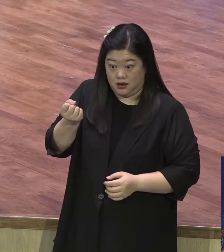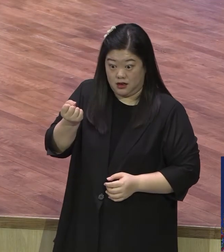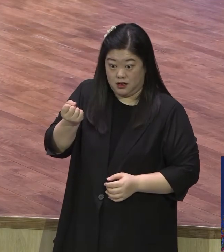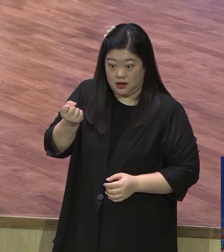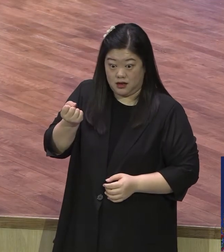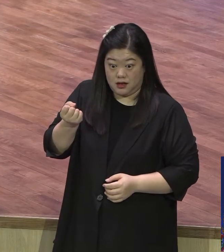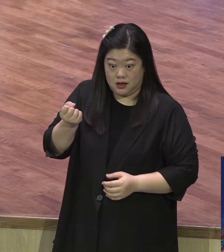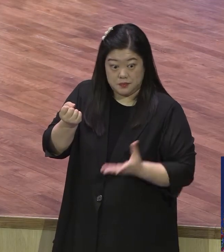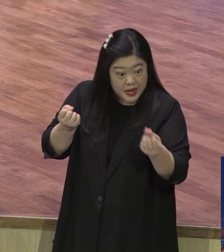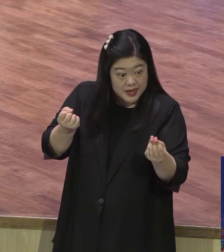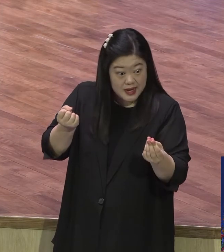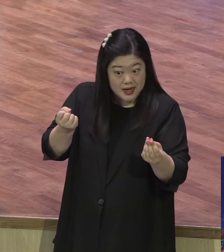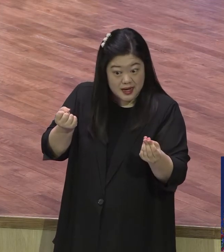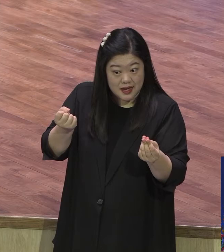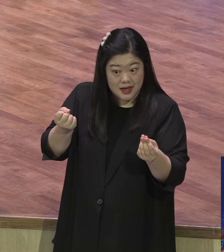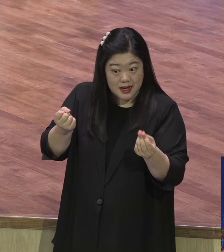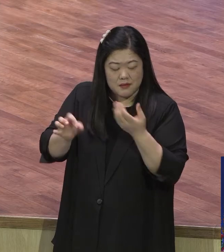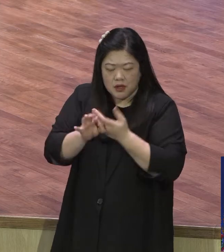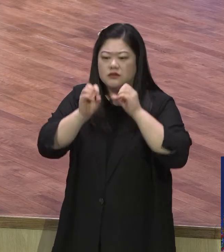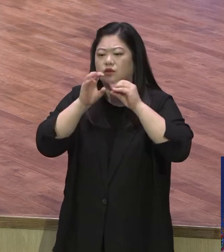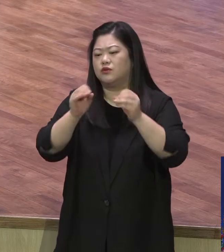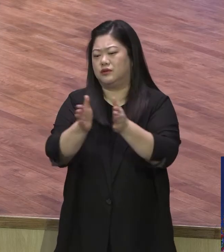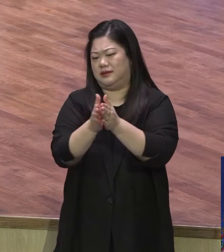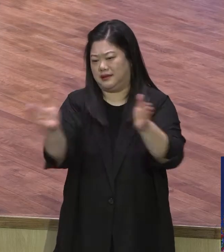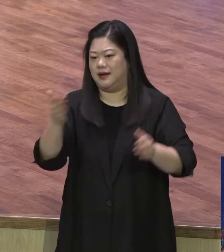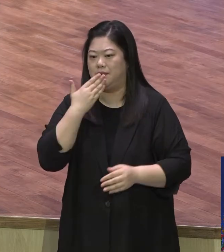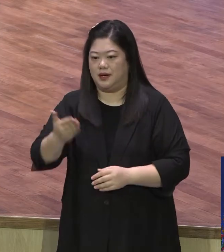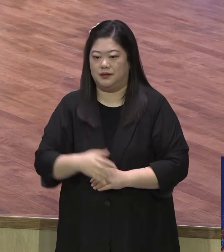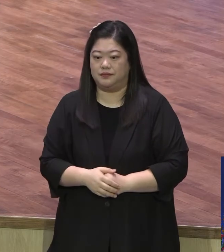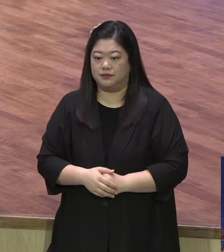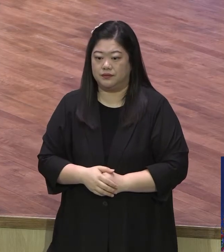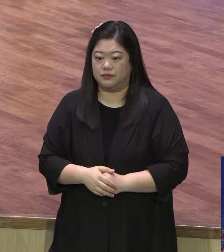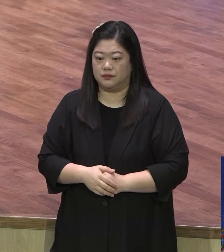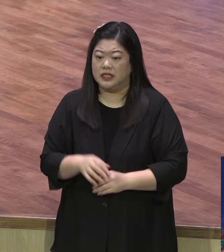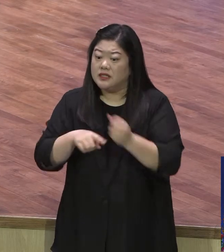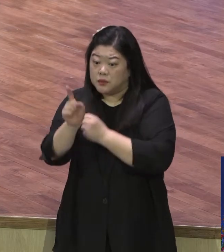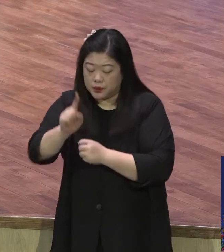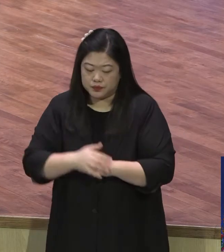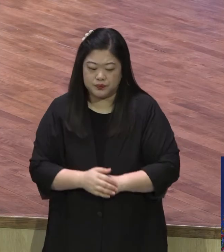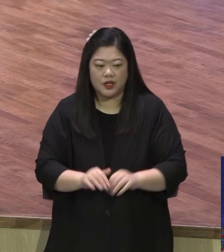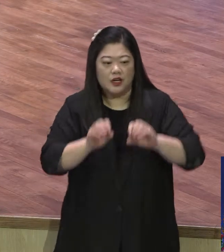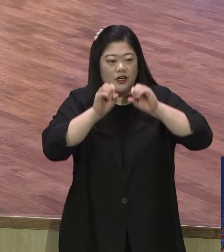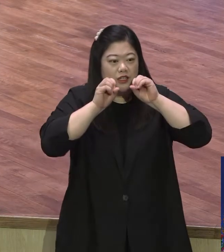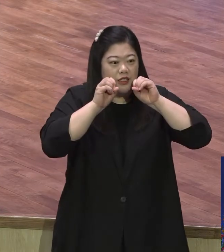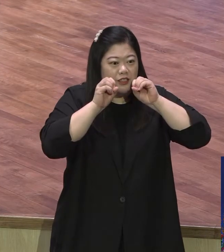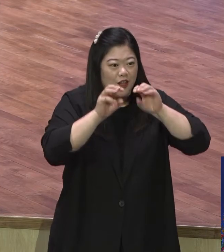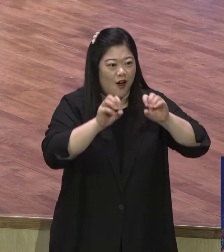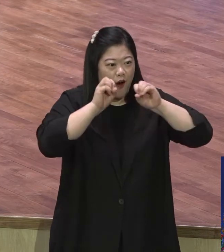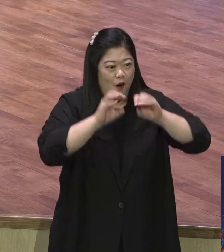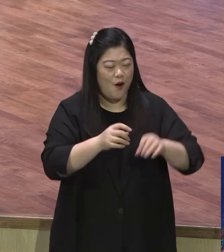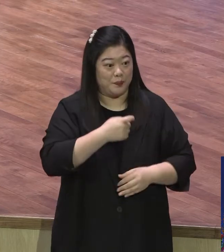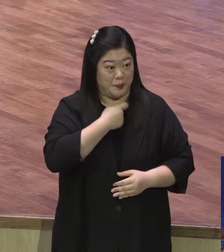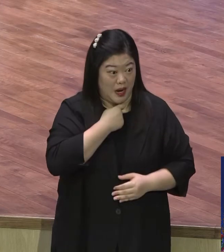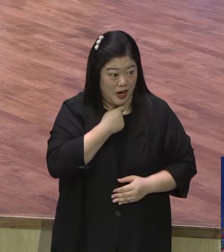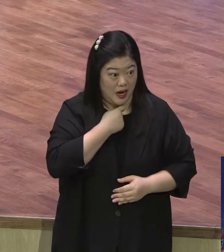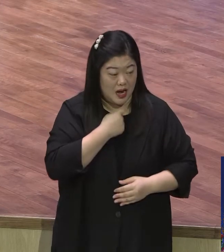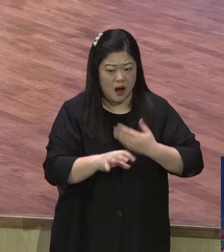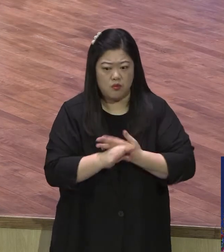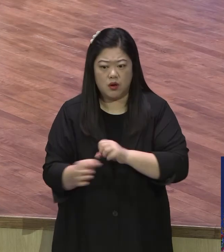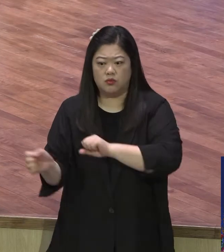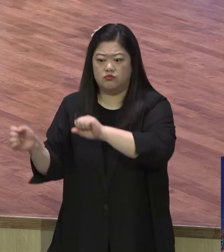시작됩니다 다시 말하면 부활신앙이 없이는 성교가 이루어질 수 없어요 부활신앙 이게